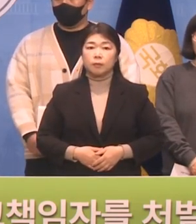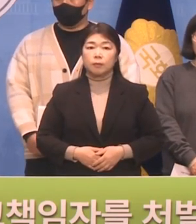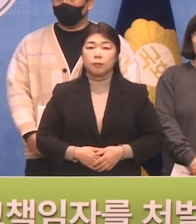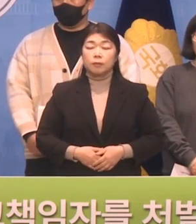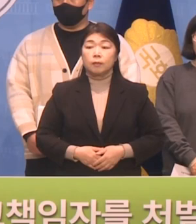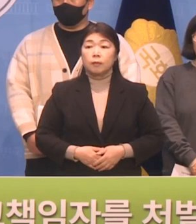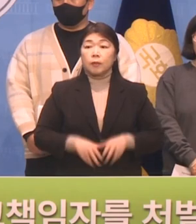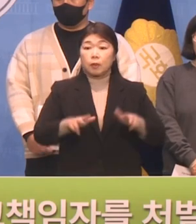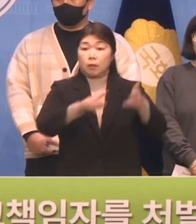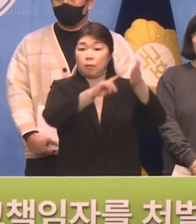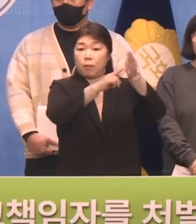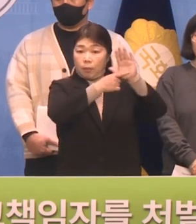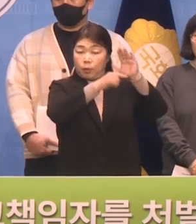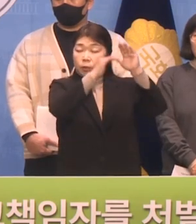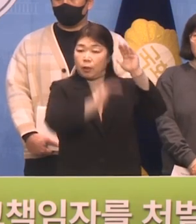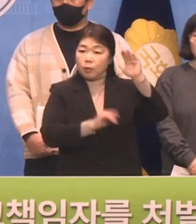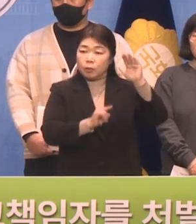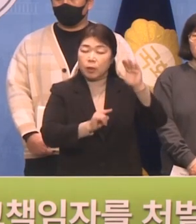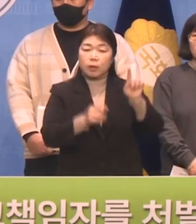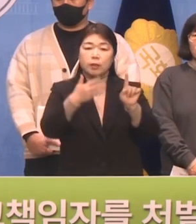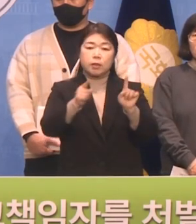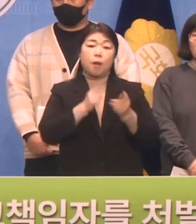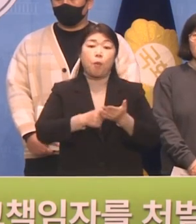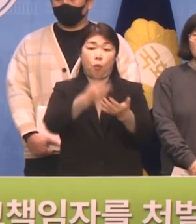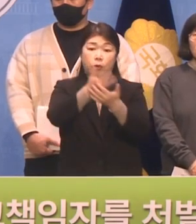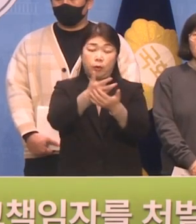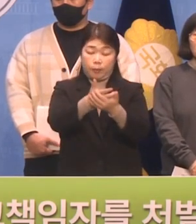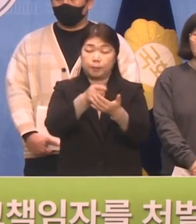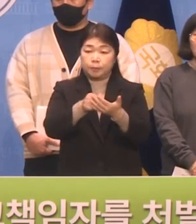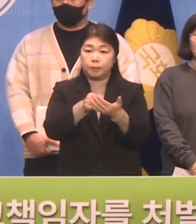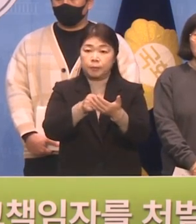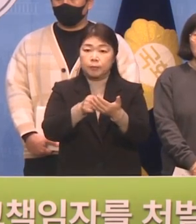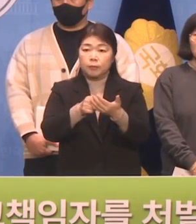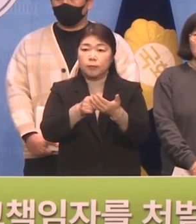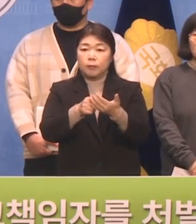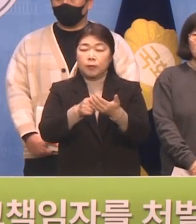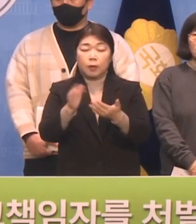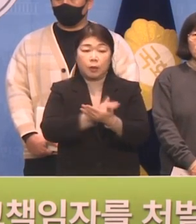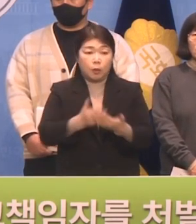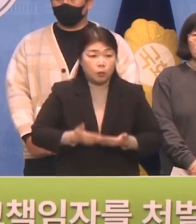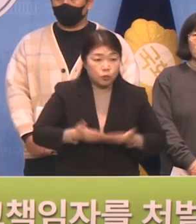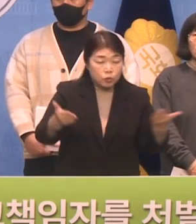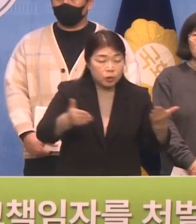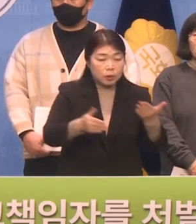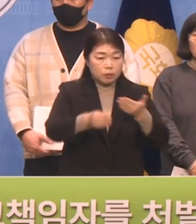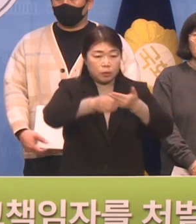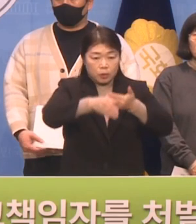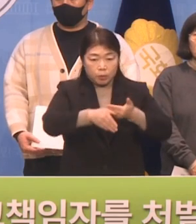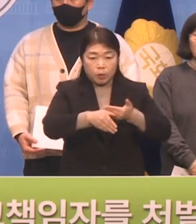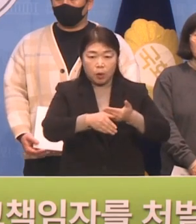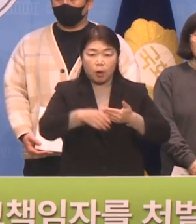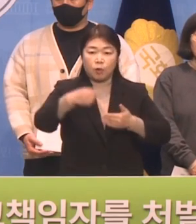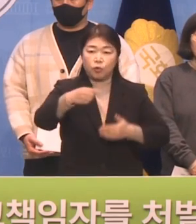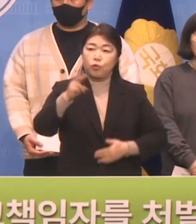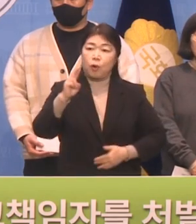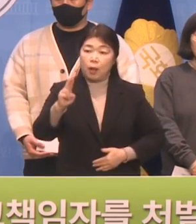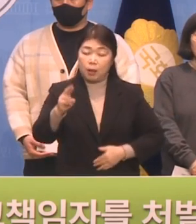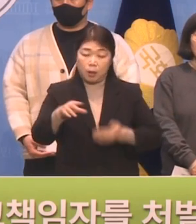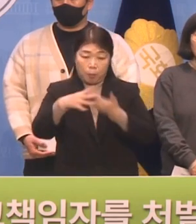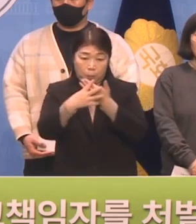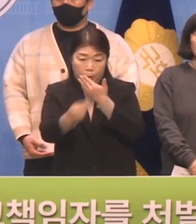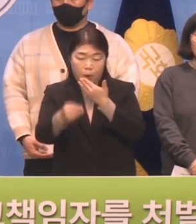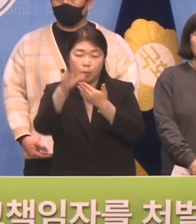네, 지금 발표된 1차 보고서의 전문은 나누어드린 기자회견문의 QR코드를